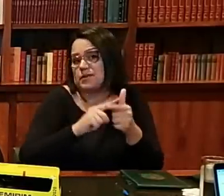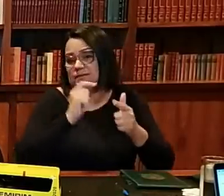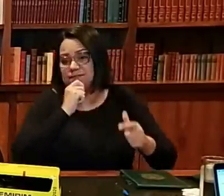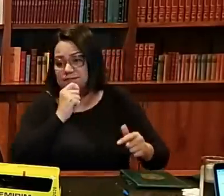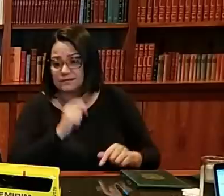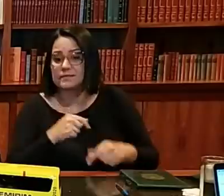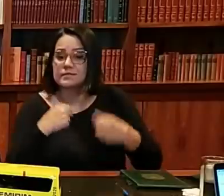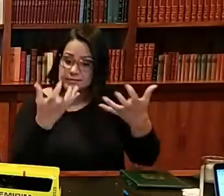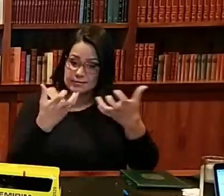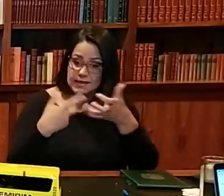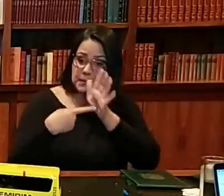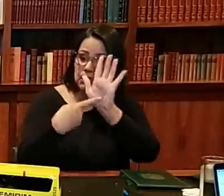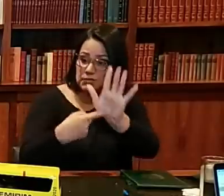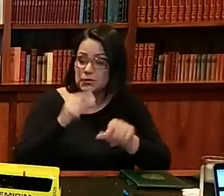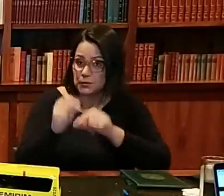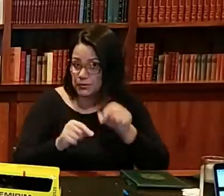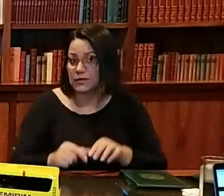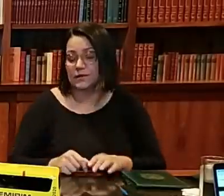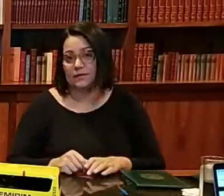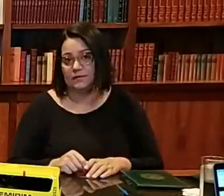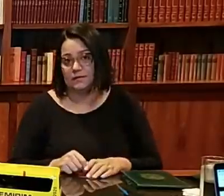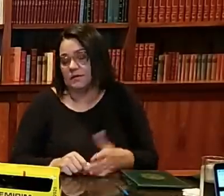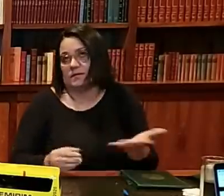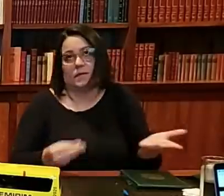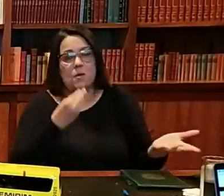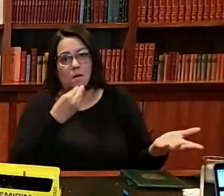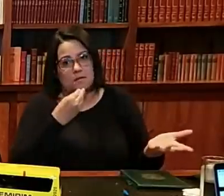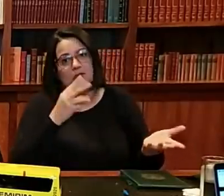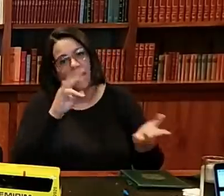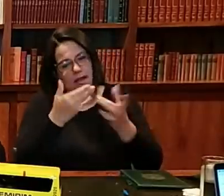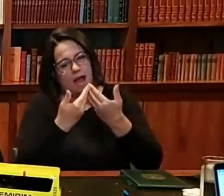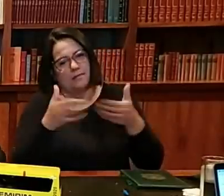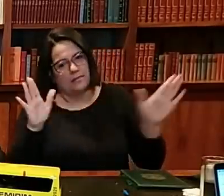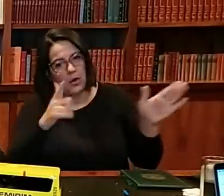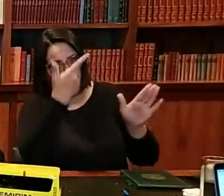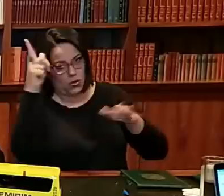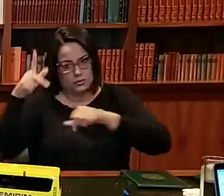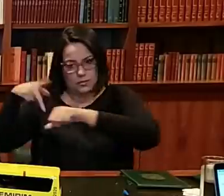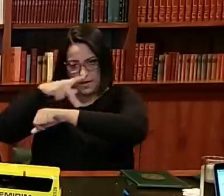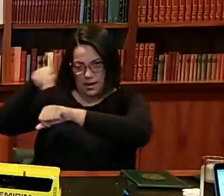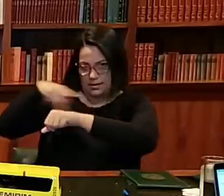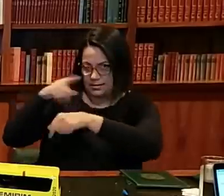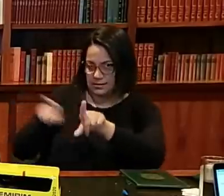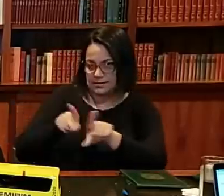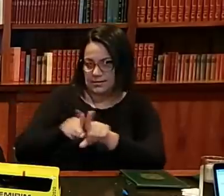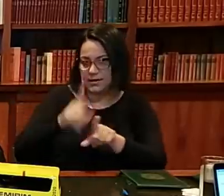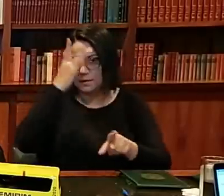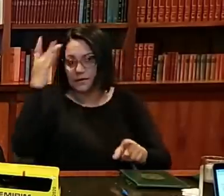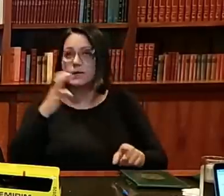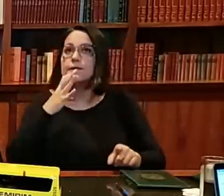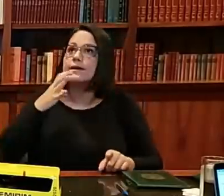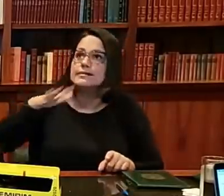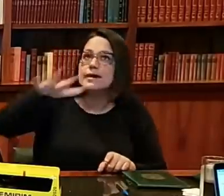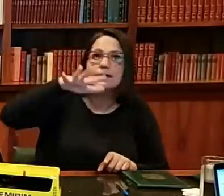Né? E o que nós queremos mostrar com isso também? Logicamente, vamos abrir isso aí para a outros países também, o pessoal voar a região,